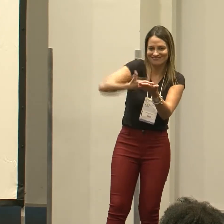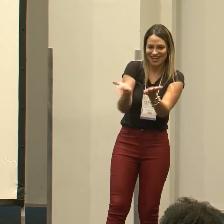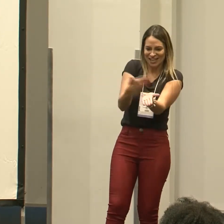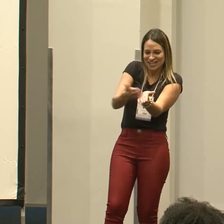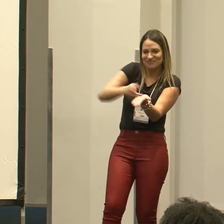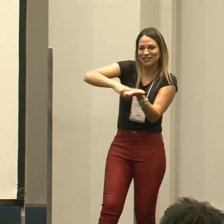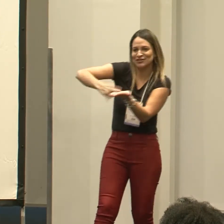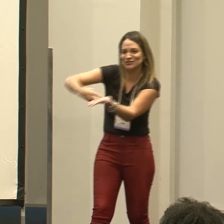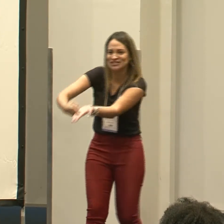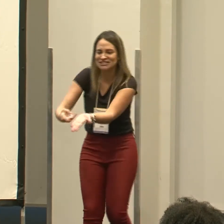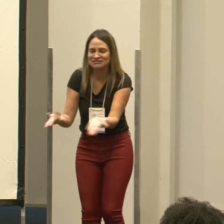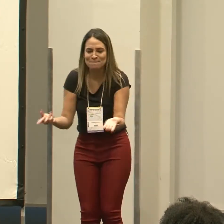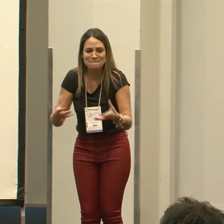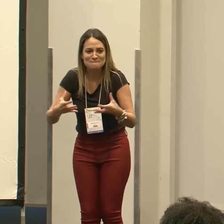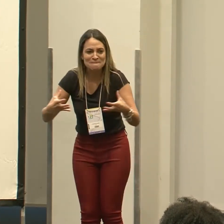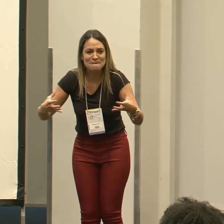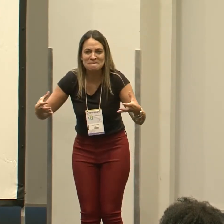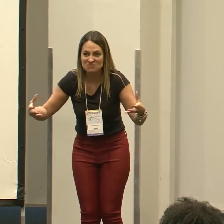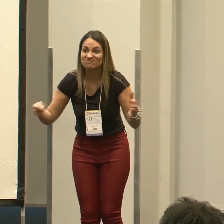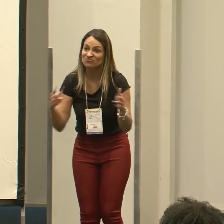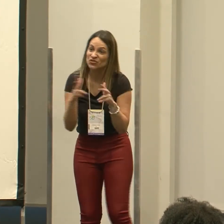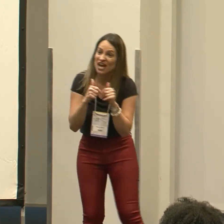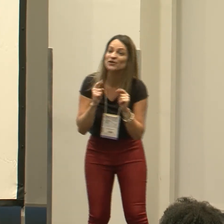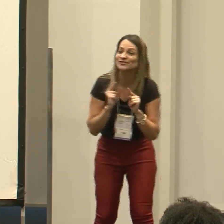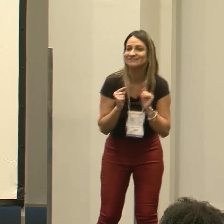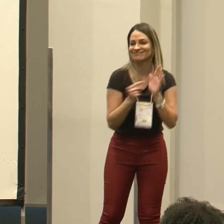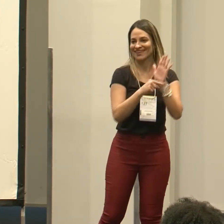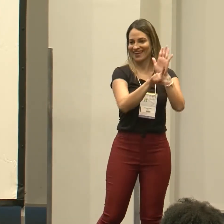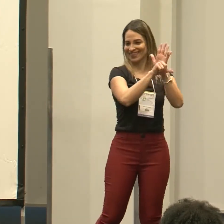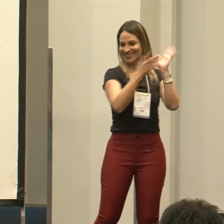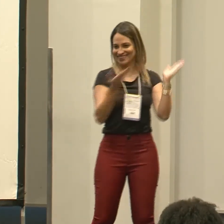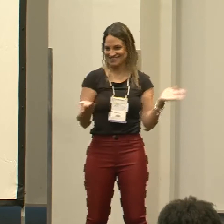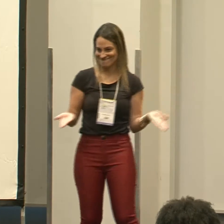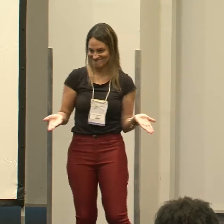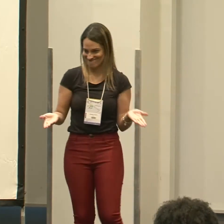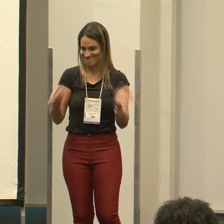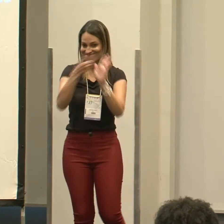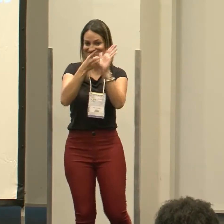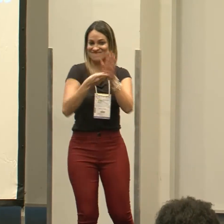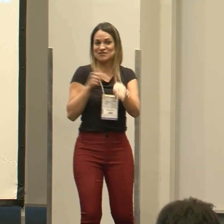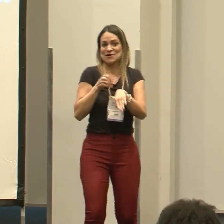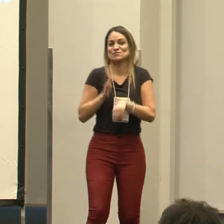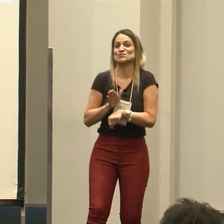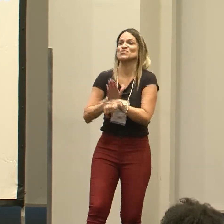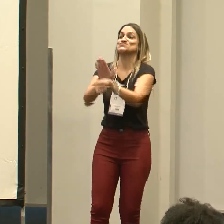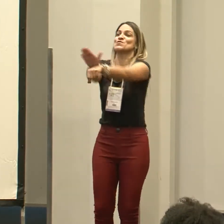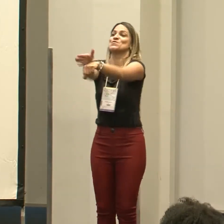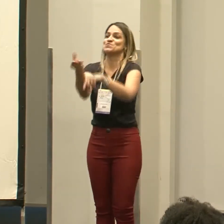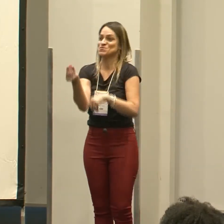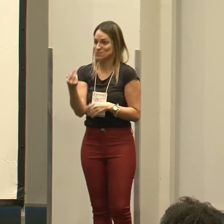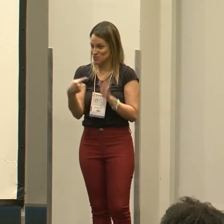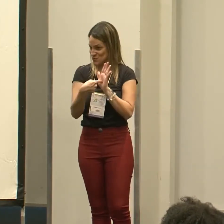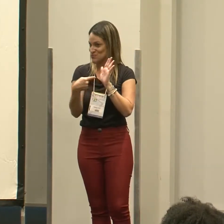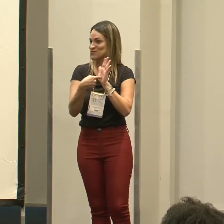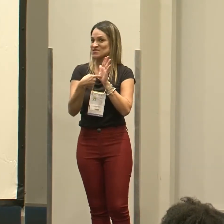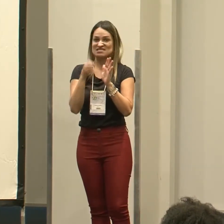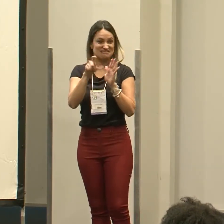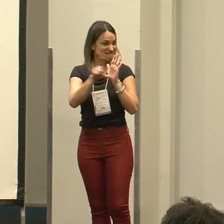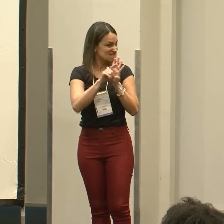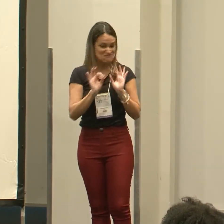surdos, os surdos traduzindo livros. Isso tem crescido por causa da lei. Então a lei serviu para